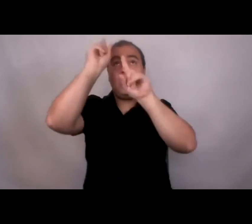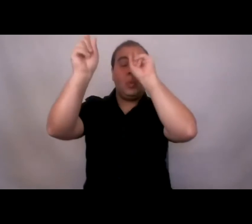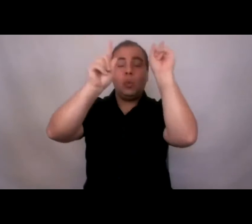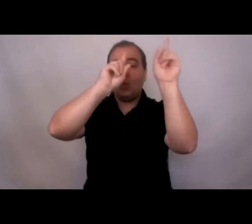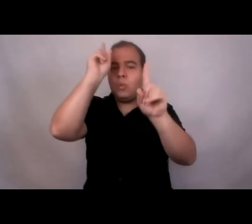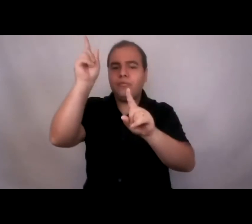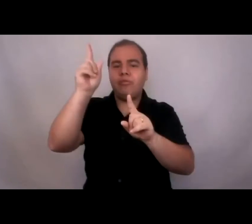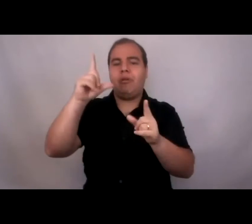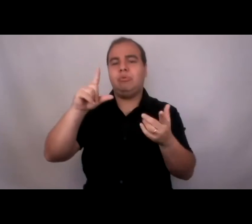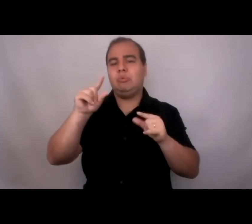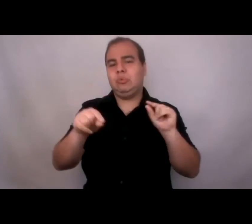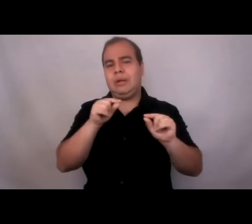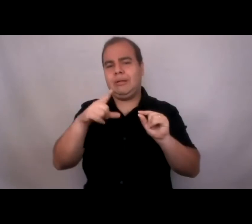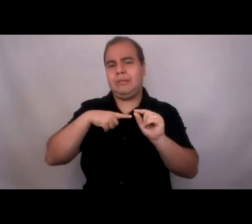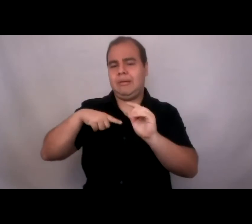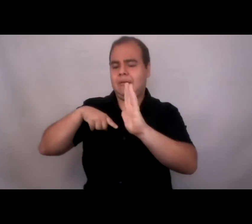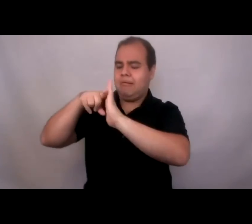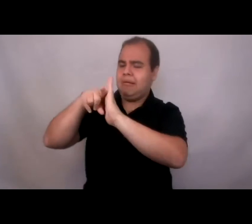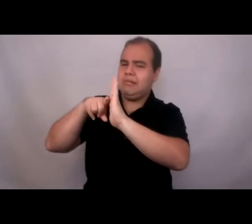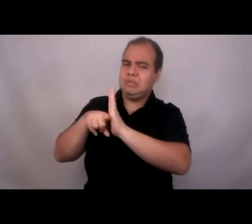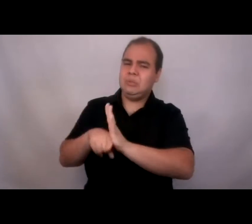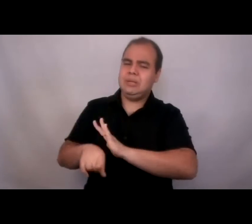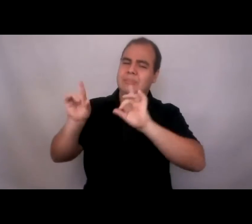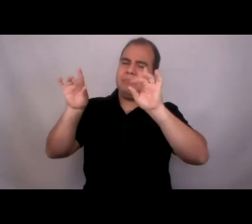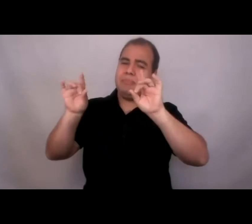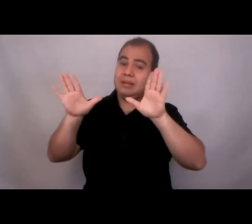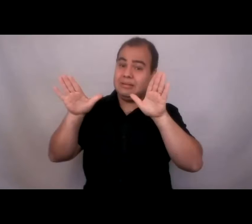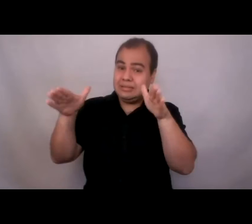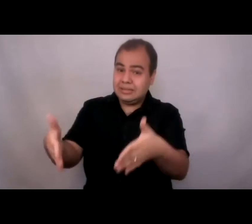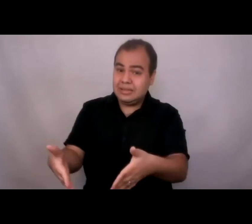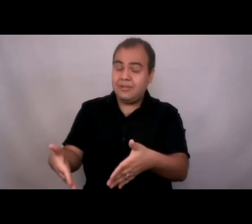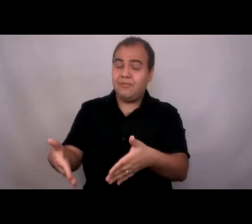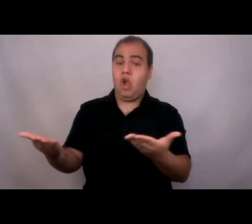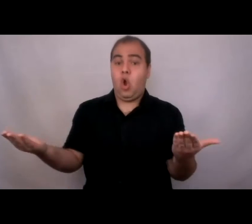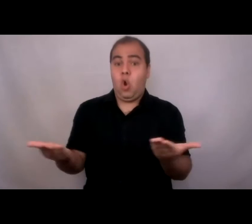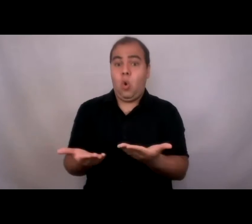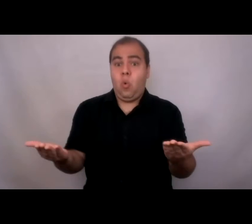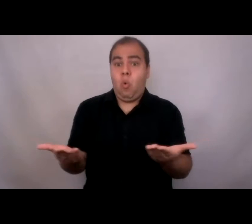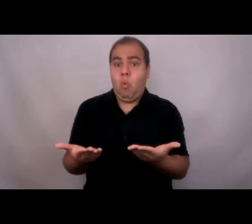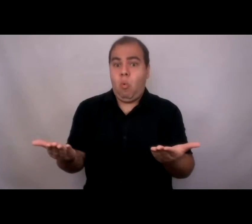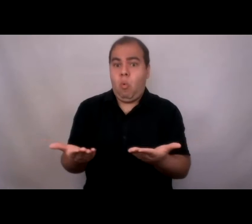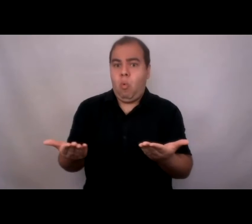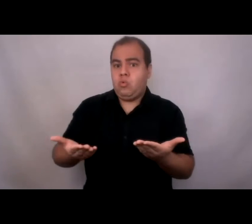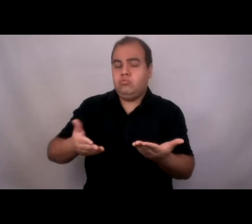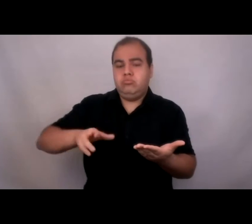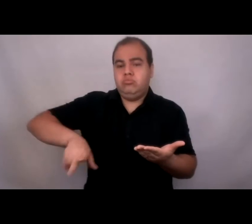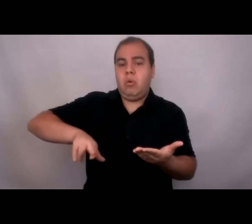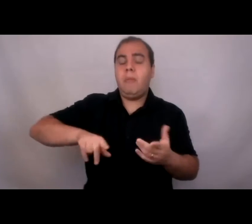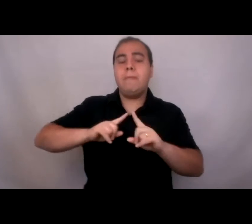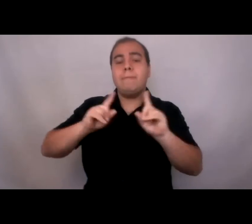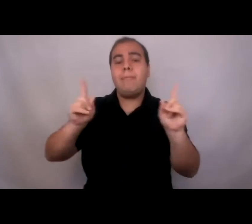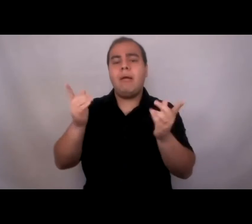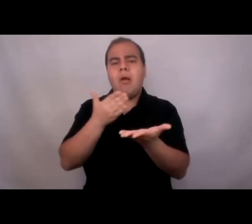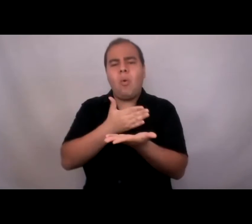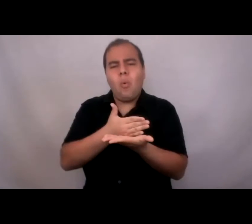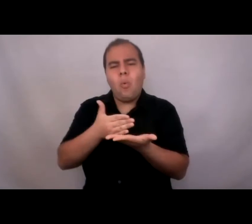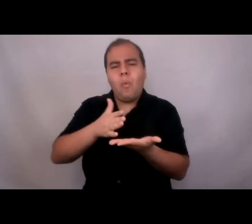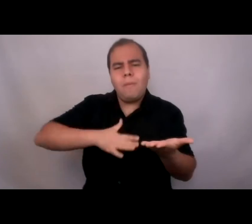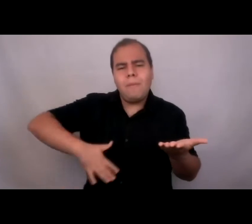tem algumas questões específicas que talvez não sejam cobertas hoje, mas lembrando que esse é o começo de uma